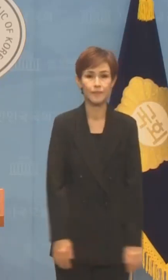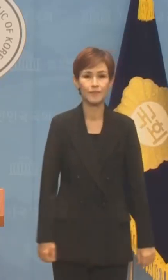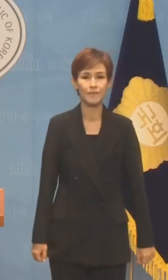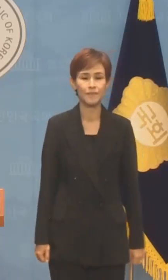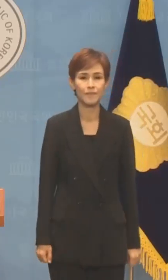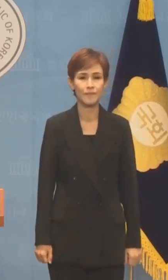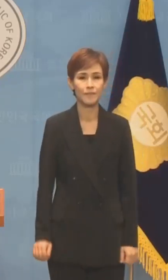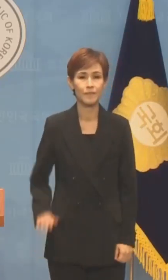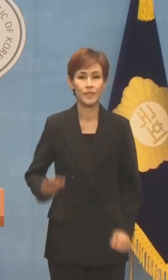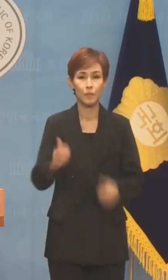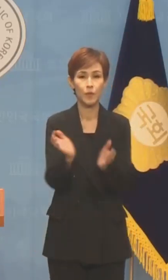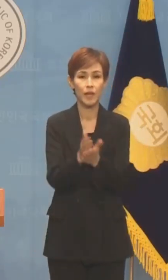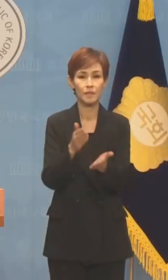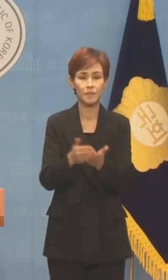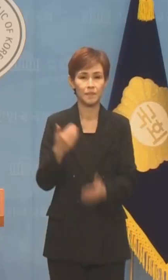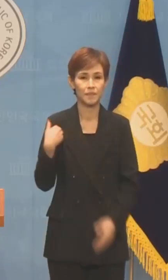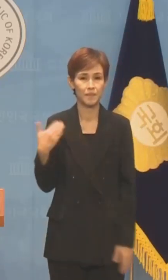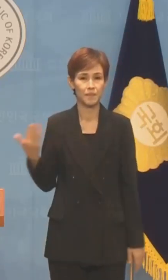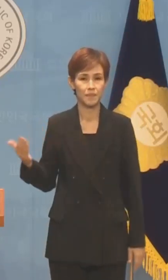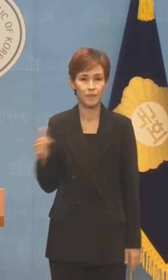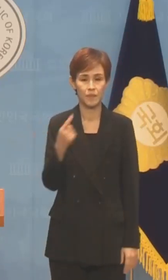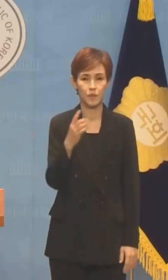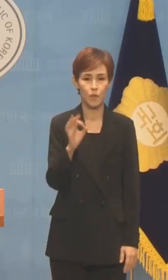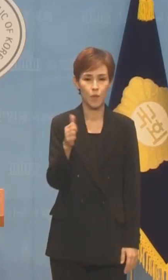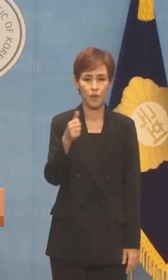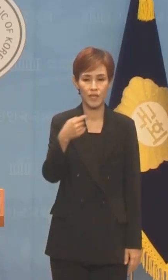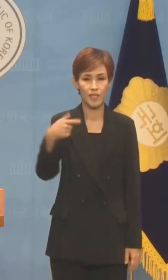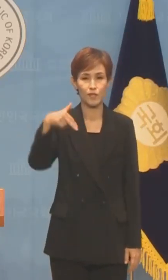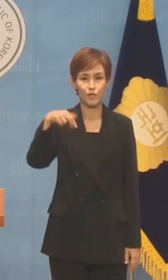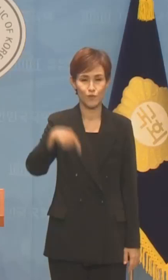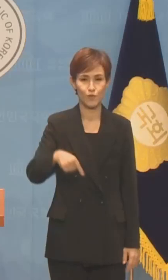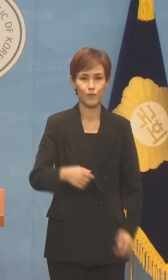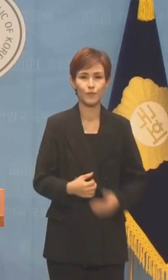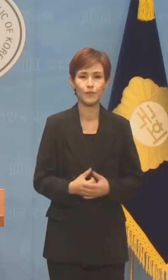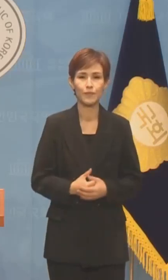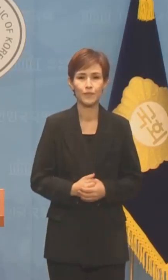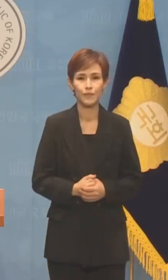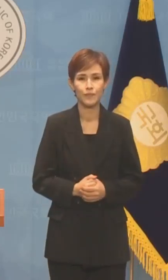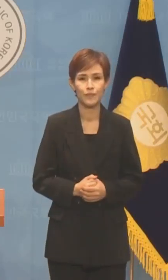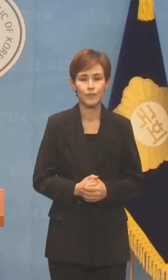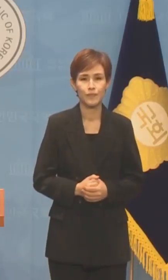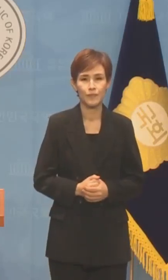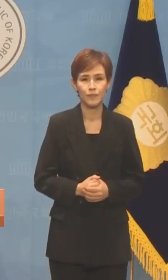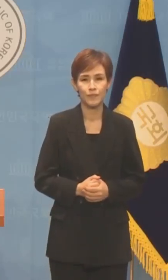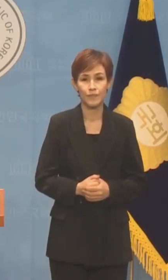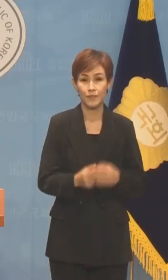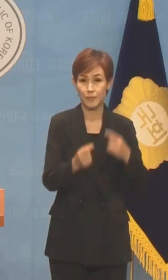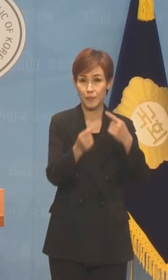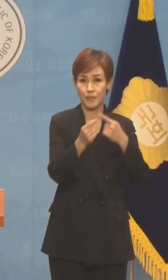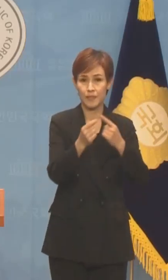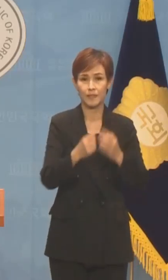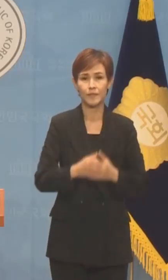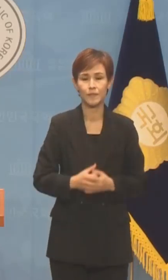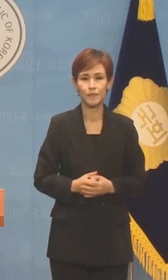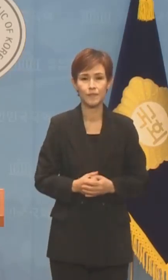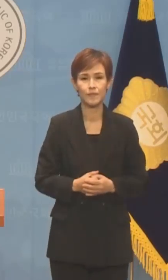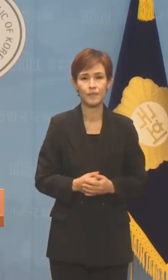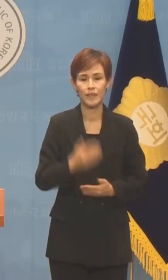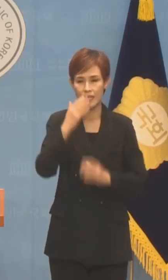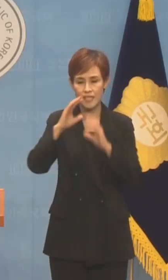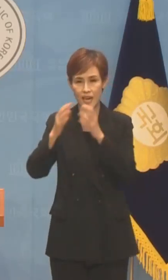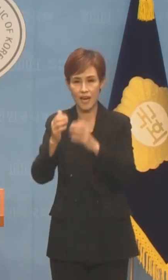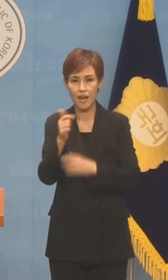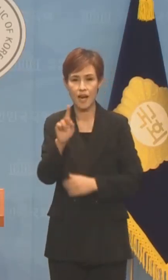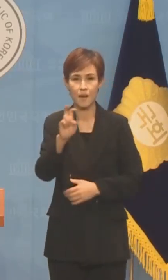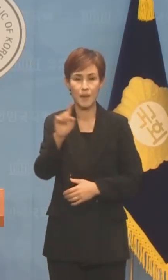진보당 대변인 홍희진입니다. 오전 브리핑 2건 진행하겠습니다. 첫 번째입니다. 이스라엘